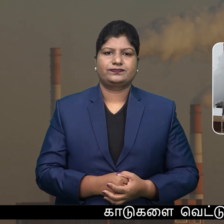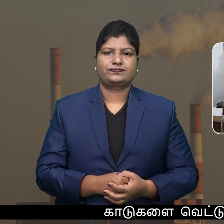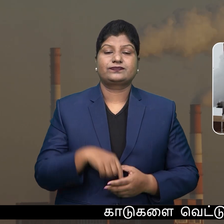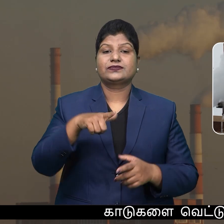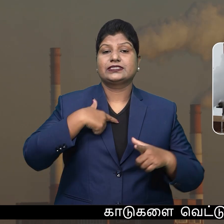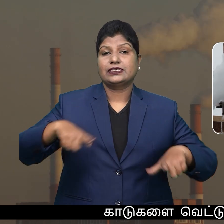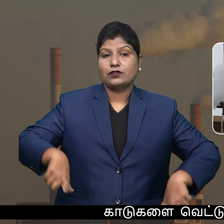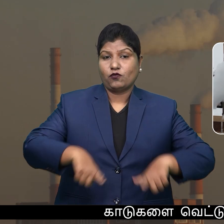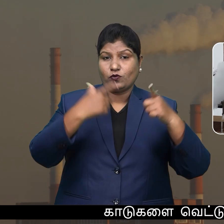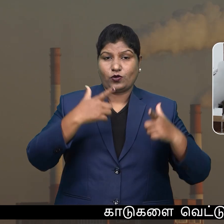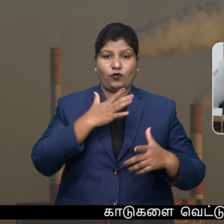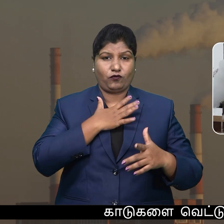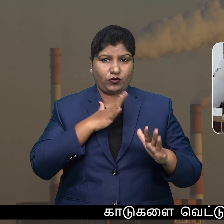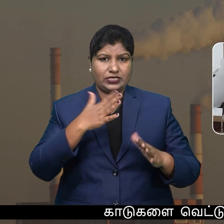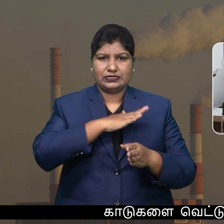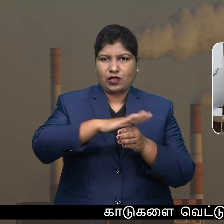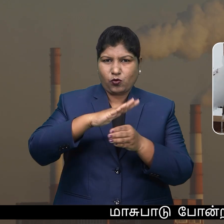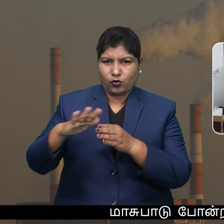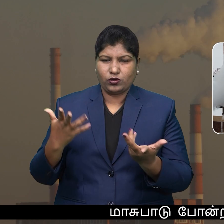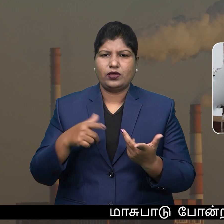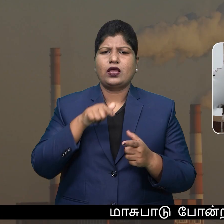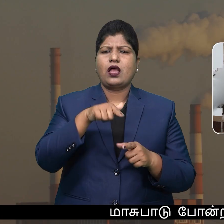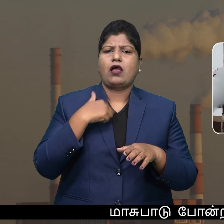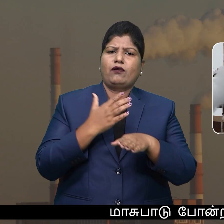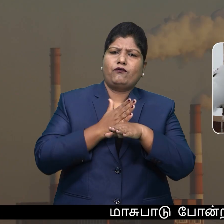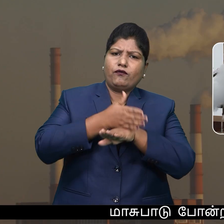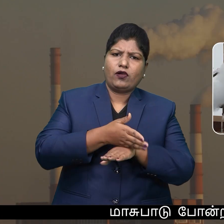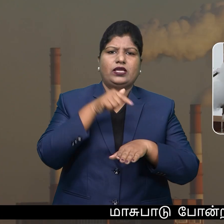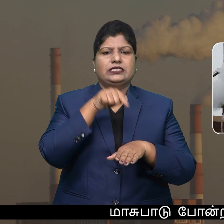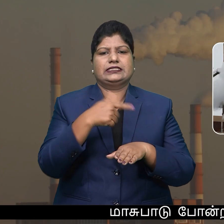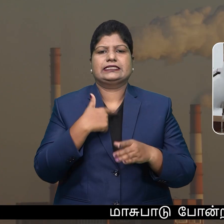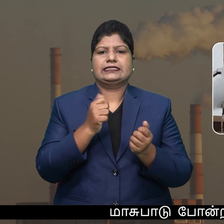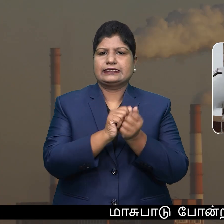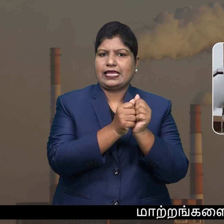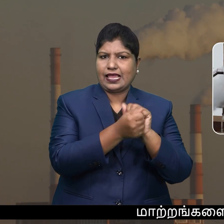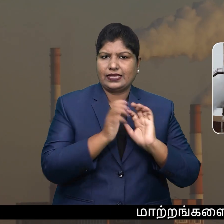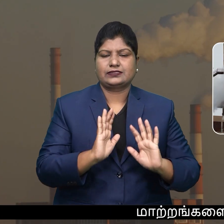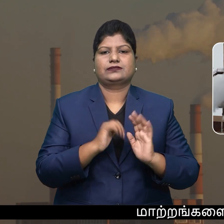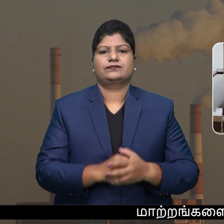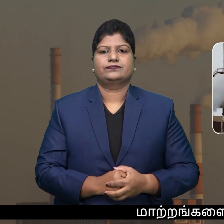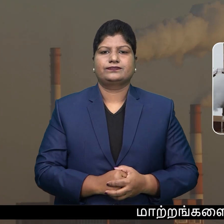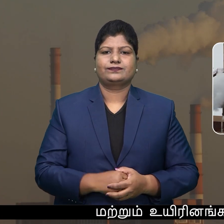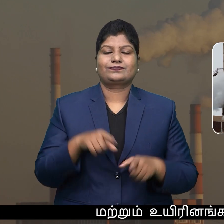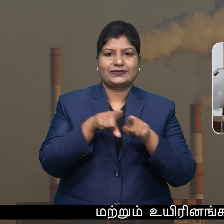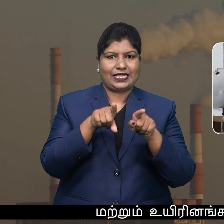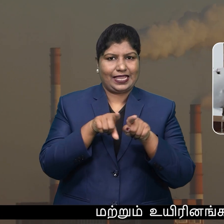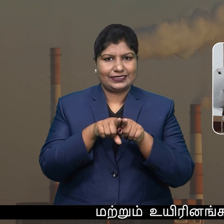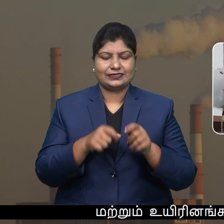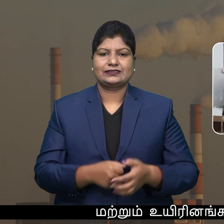காடுகளை வெட்டுவது வளிமண்டலத்தில் மாசுபாடு போன்ற தீங்கு விளைவிக்கும் மாற்றங்களை கொண்டுவரும் மற்றும்